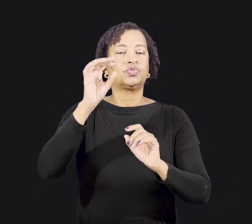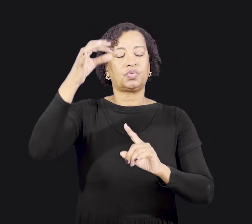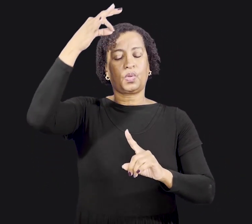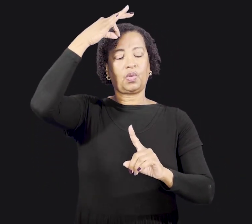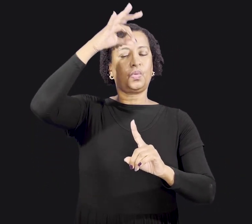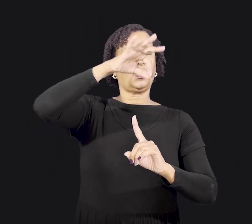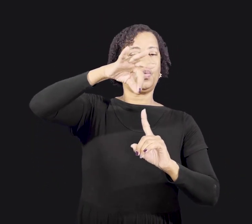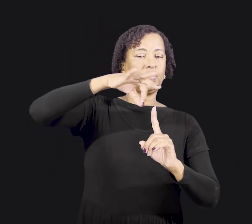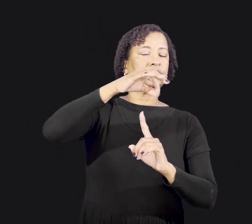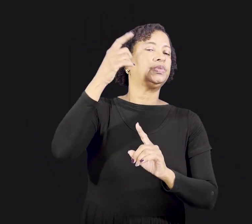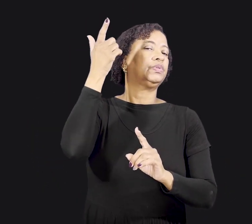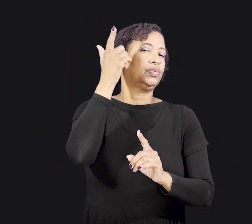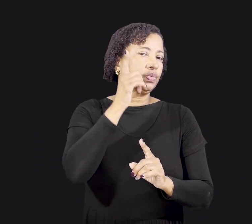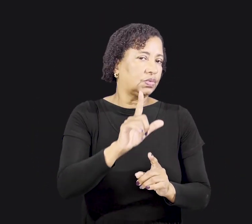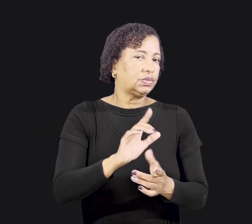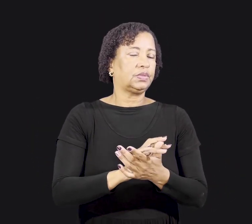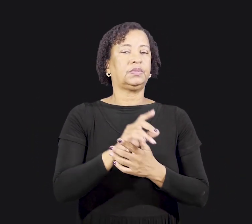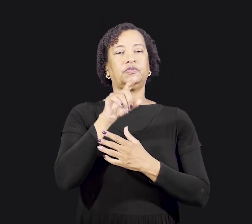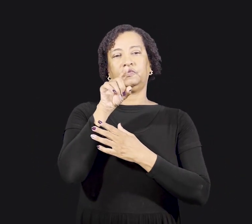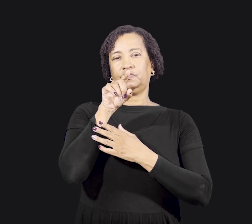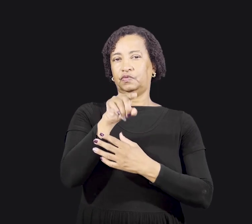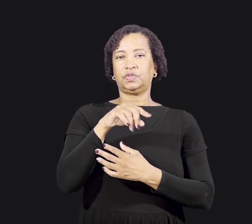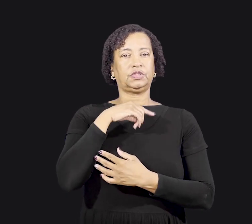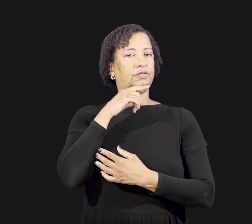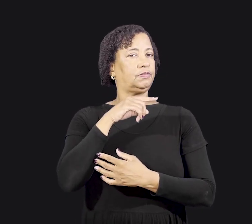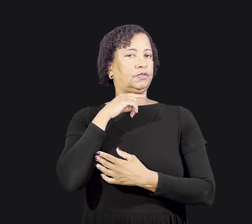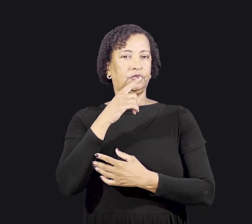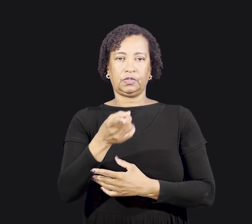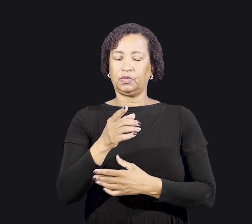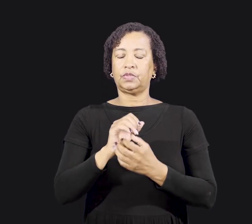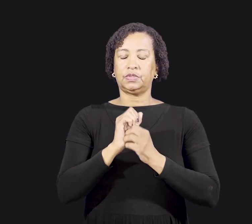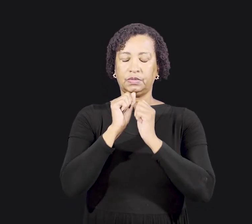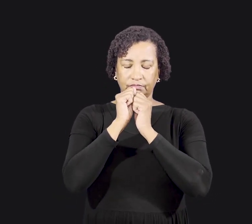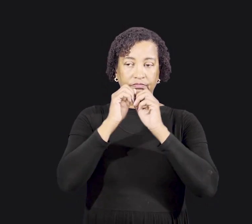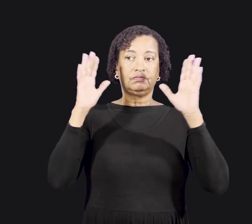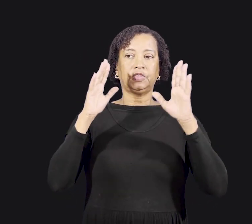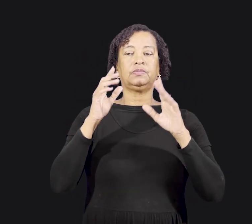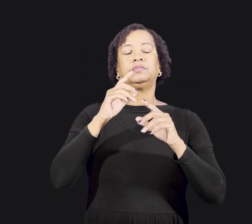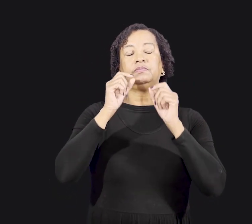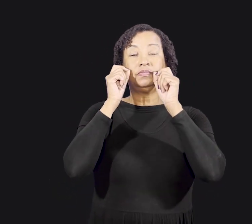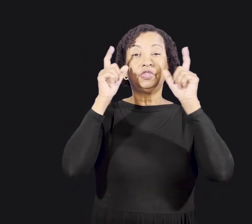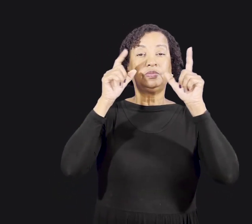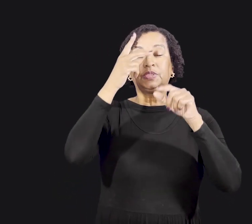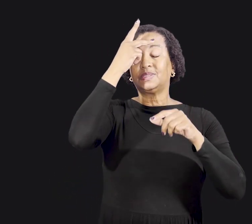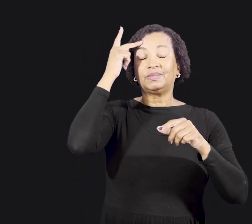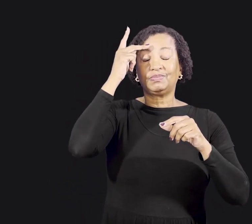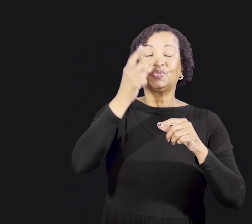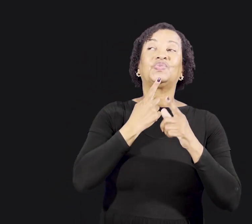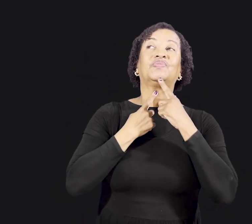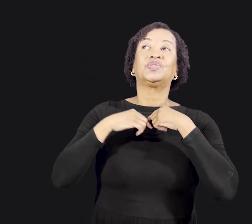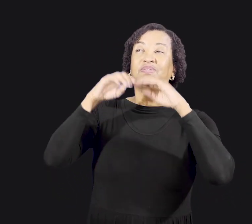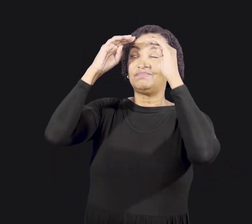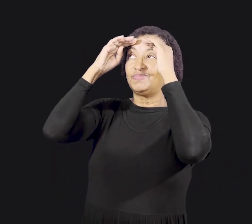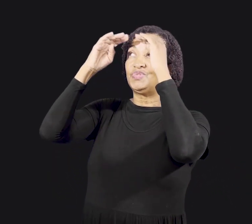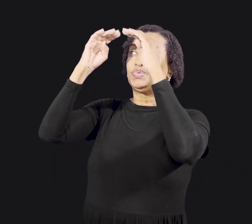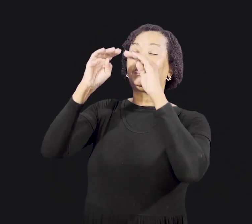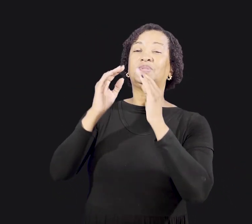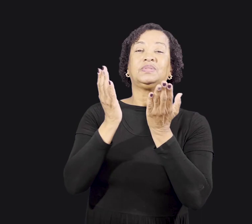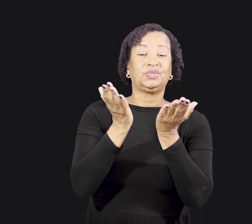Espírito Santo consegue isso. Você não consegue despertar em ninguém a vontade de obedecer a palavra quando